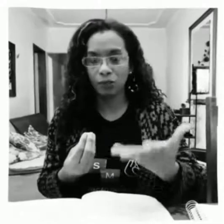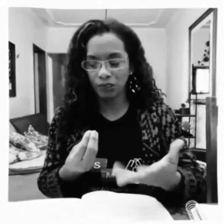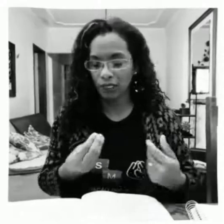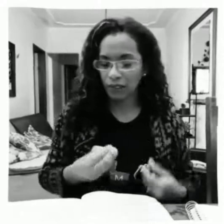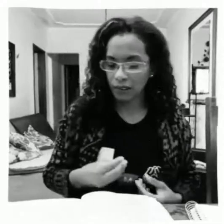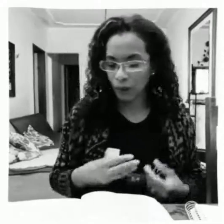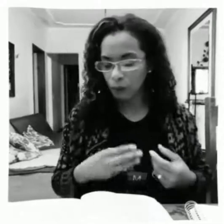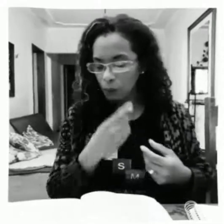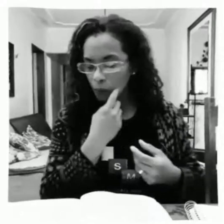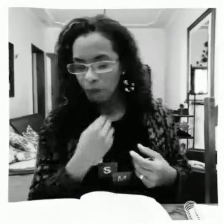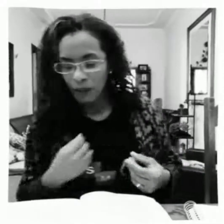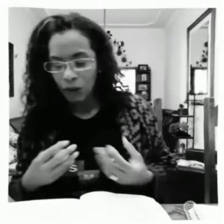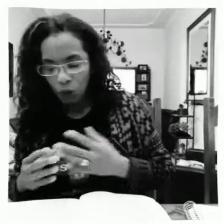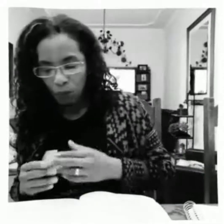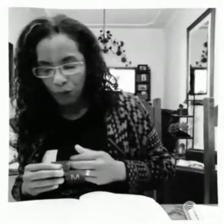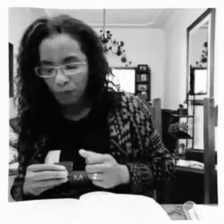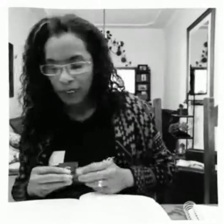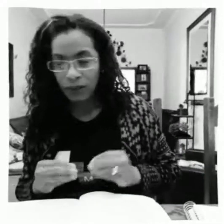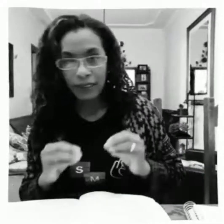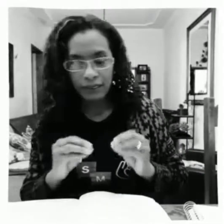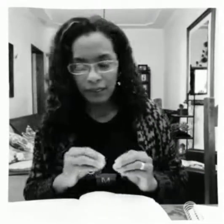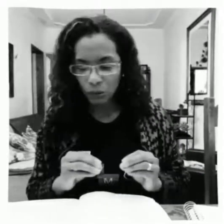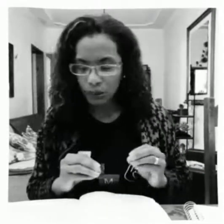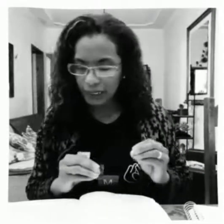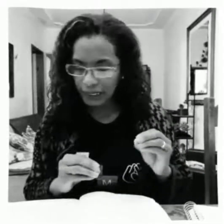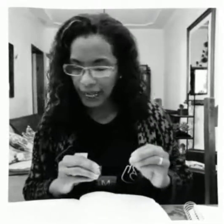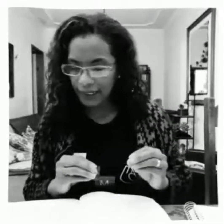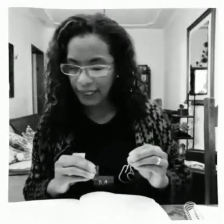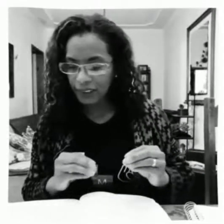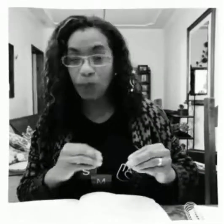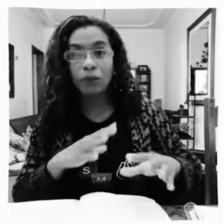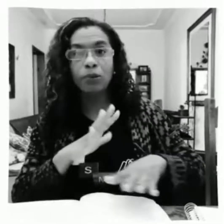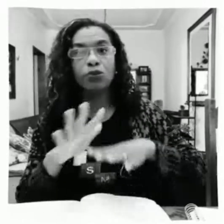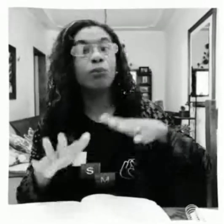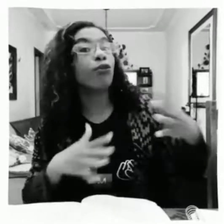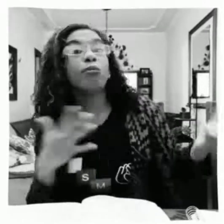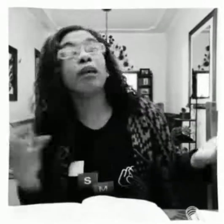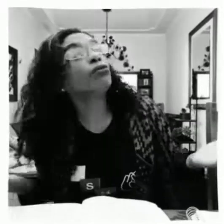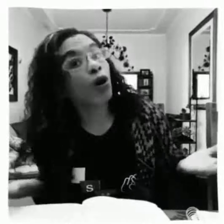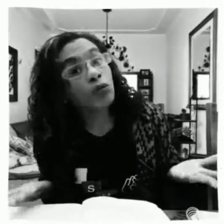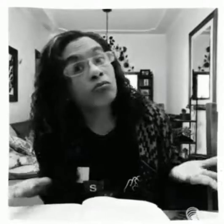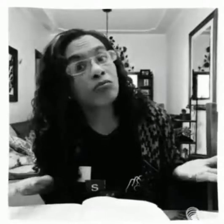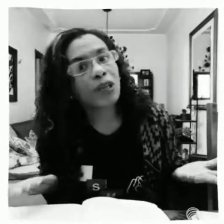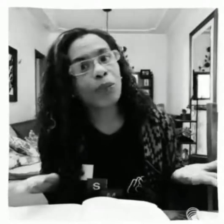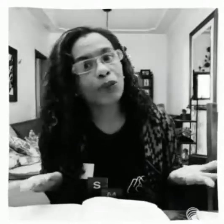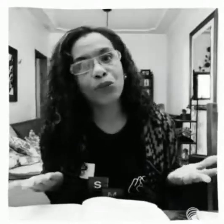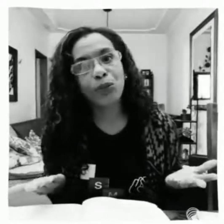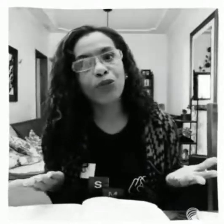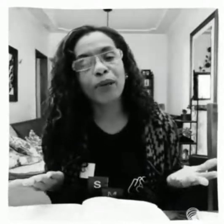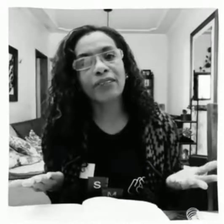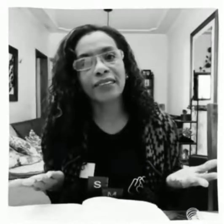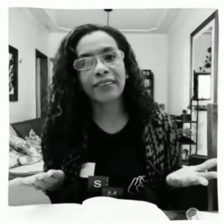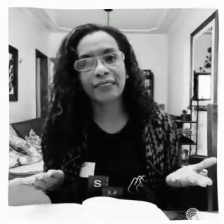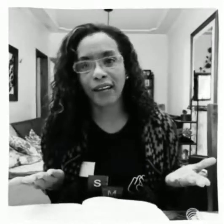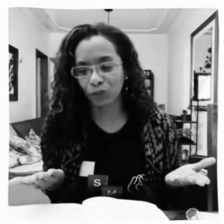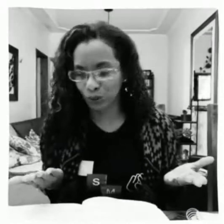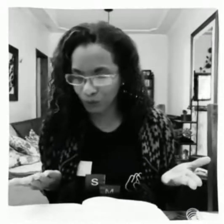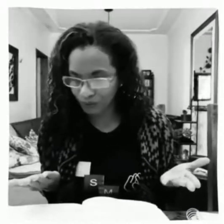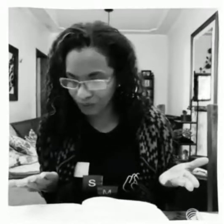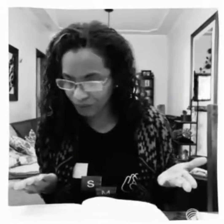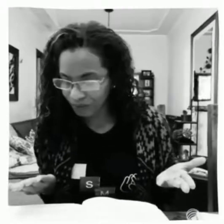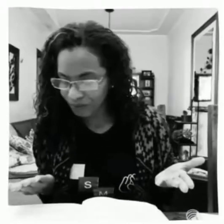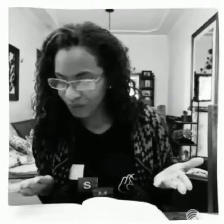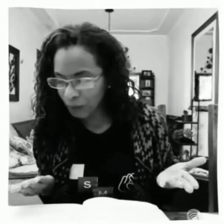da comunicação. O movimento é assim, os sinais, eles podem possuir movimento ou não possuir movimento, ser